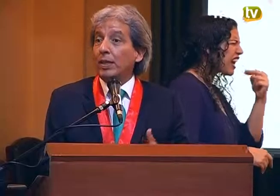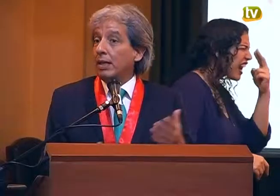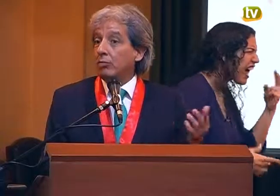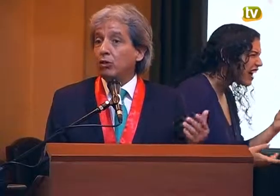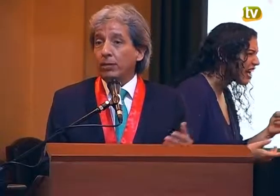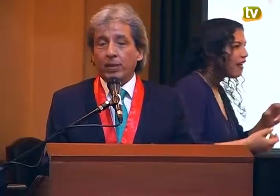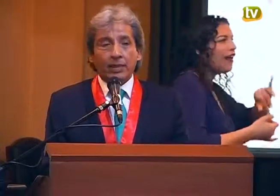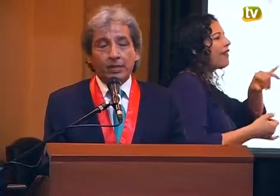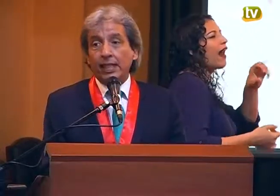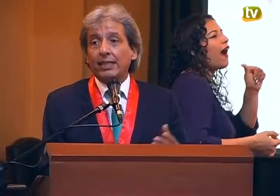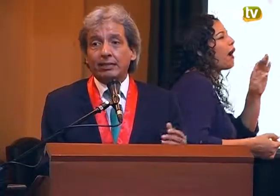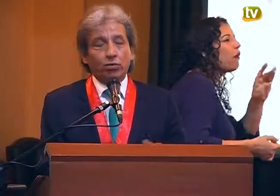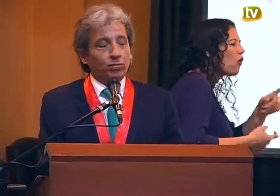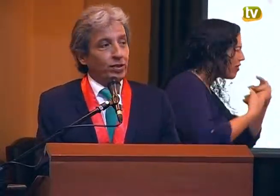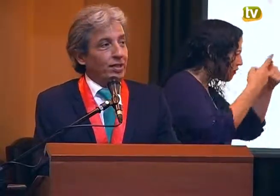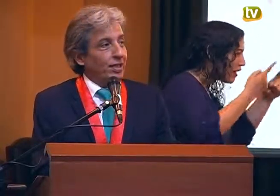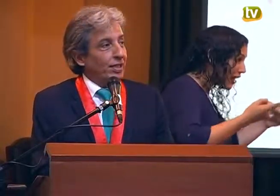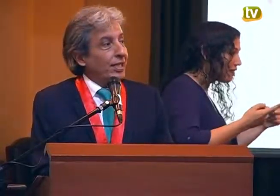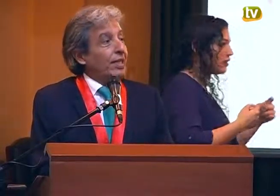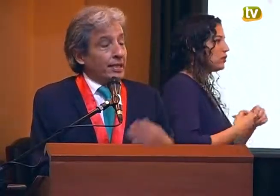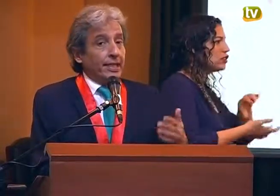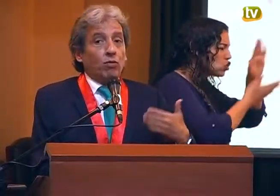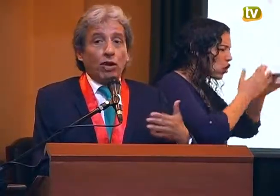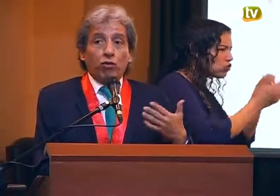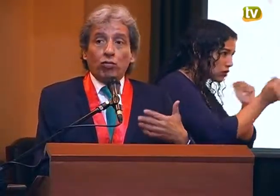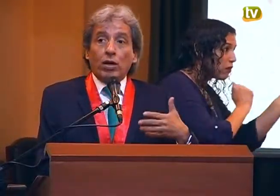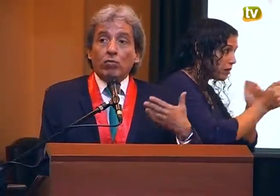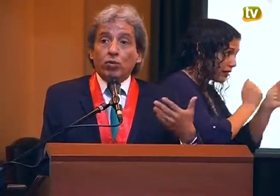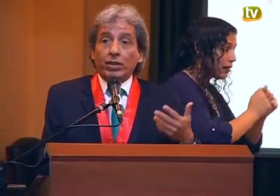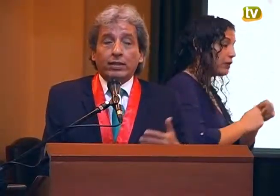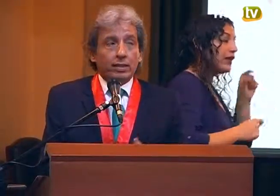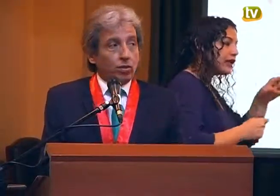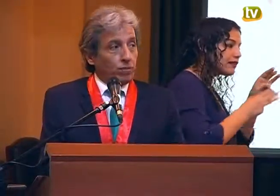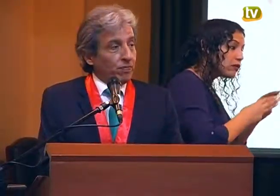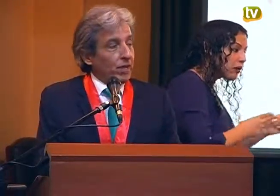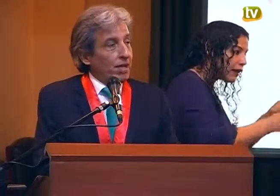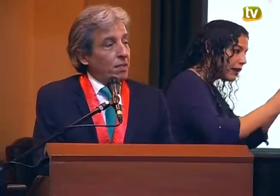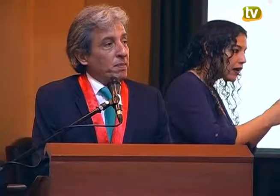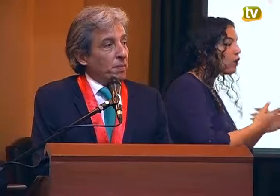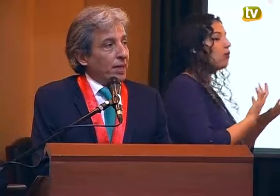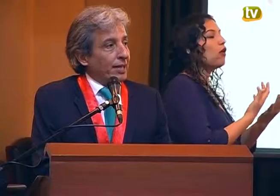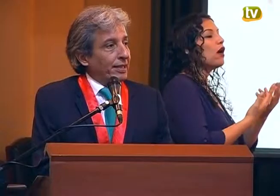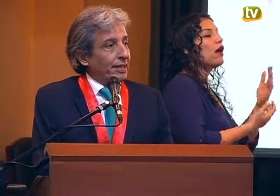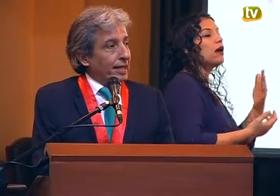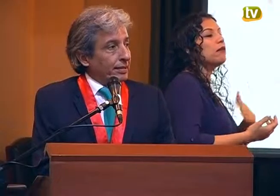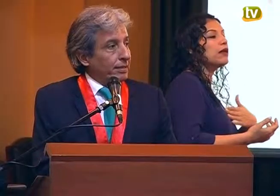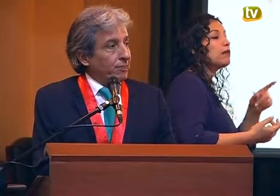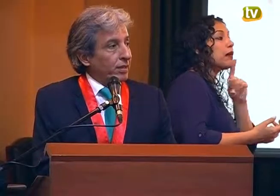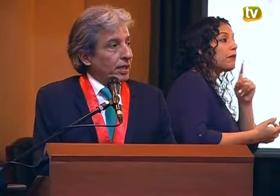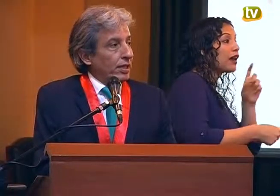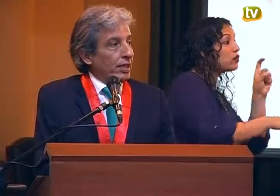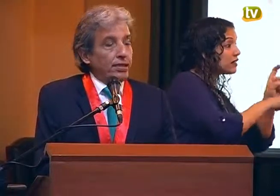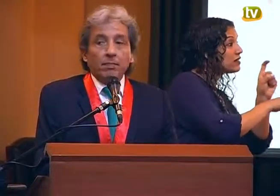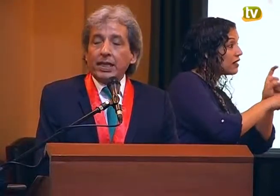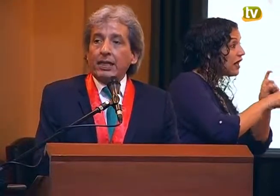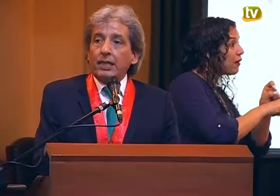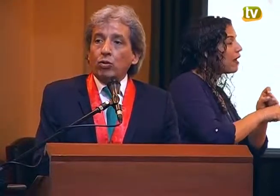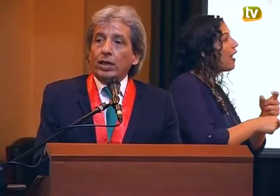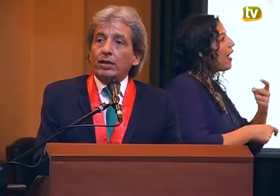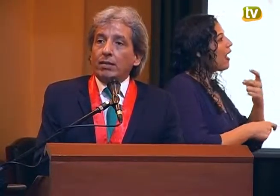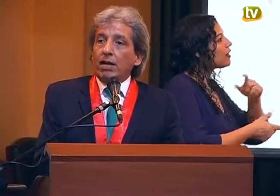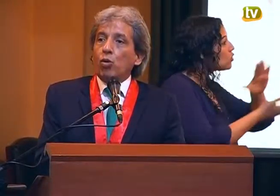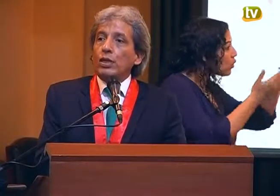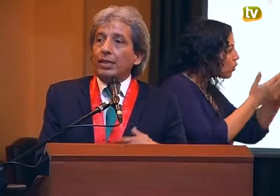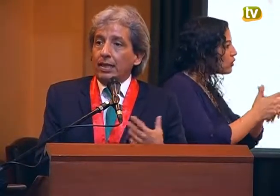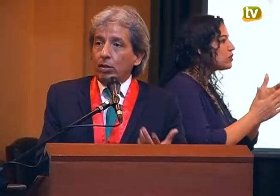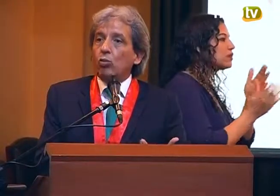una enciclopedia de muchas páginas, eran 10 tomos. Y era una forma, como nos enseñó mi papá, a hacer en casa. Y siempre he creído